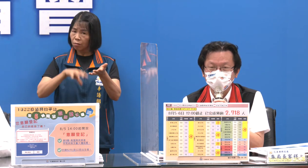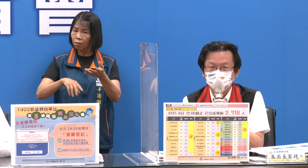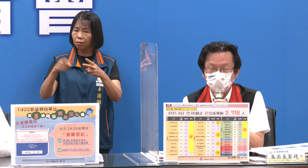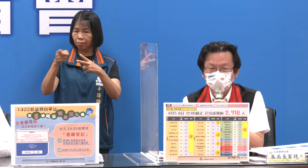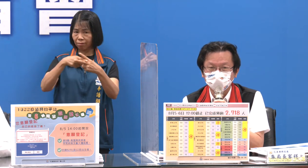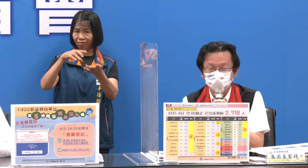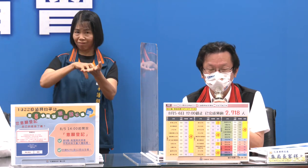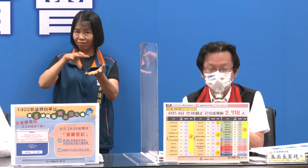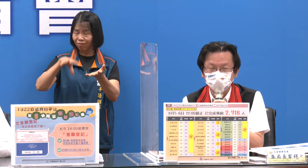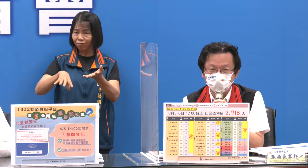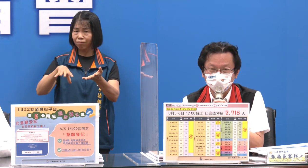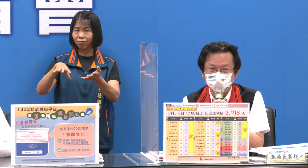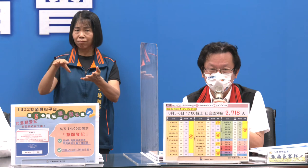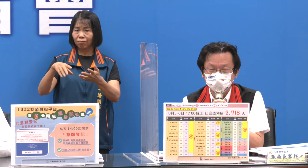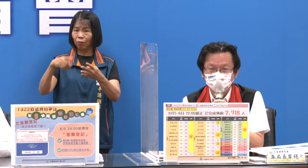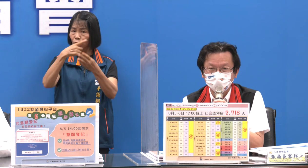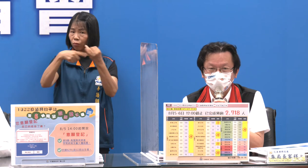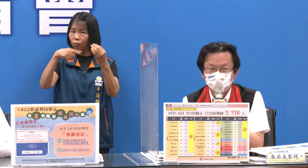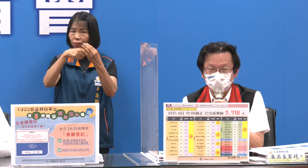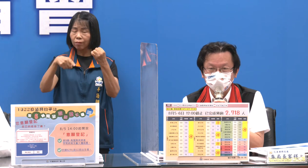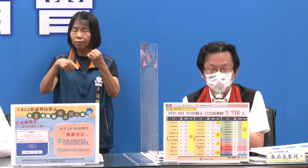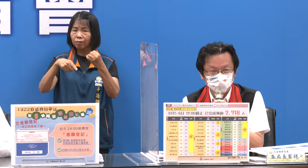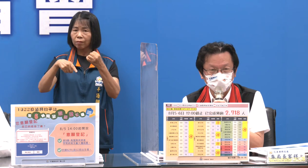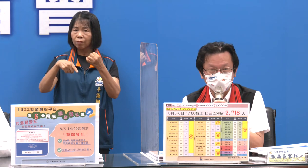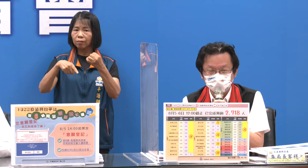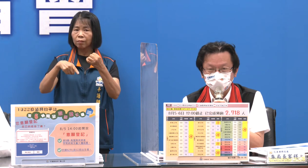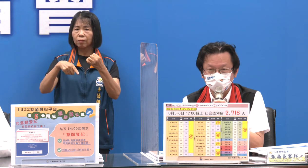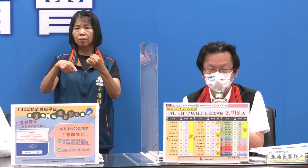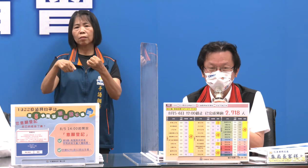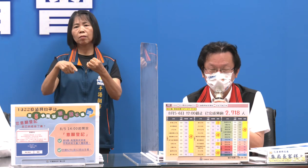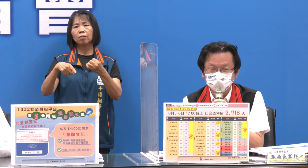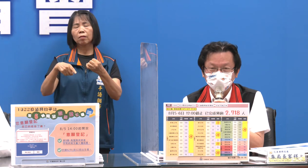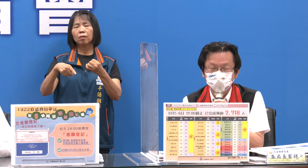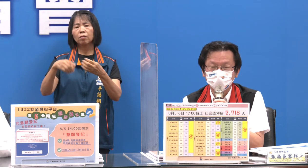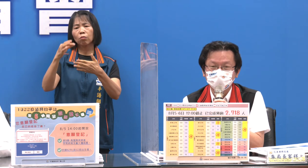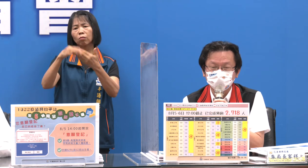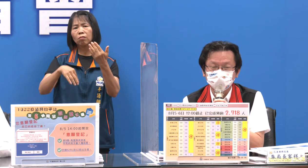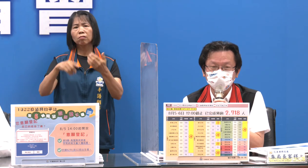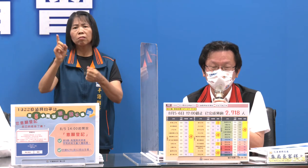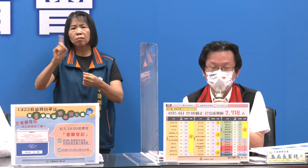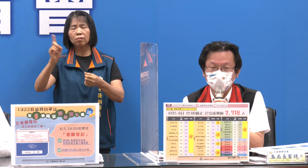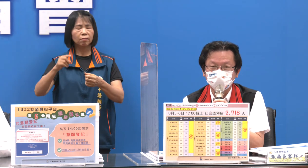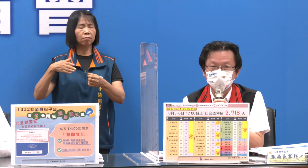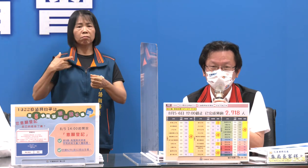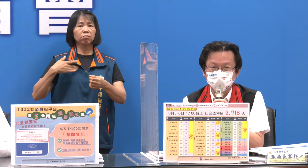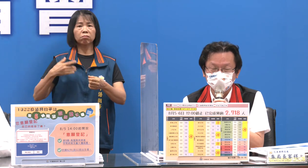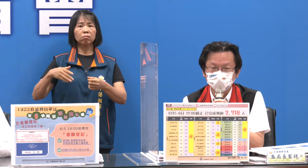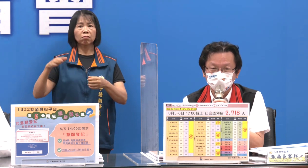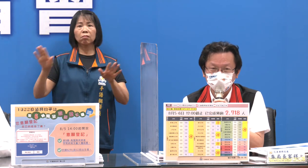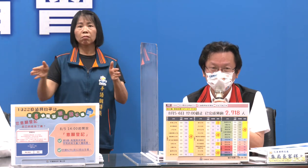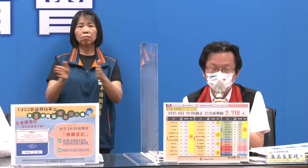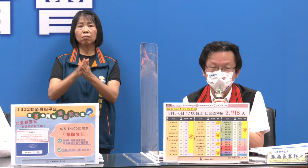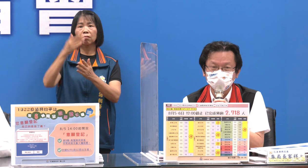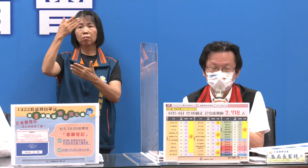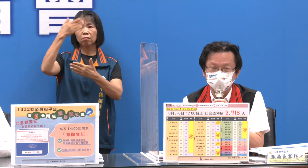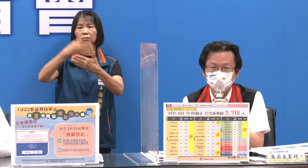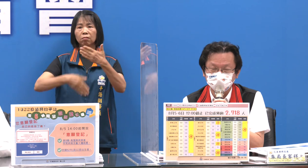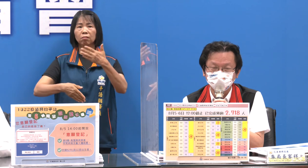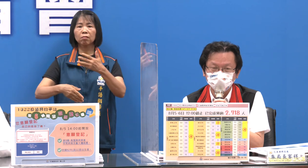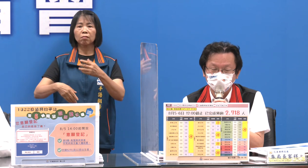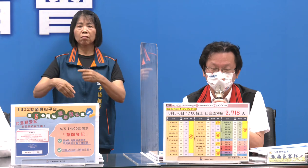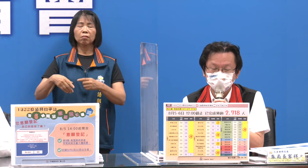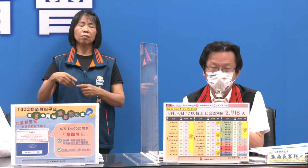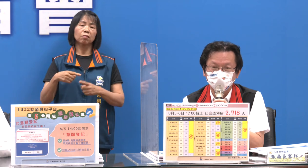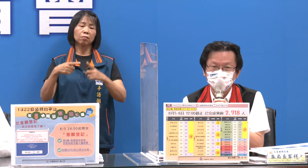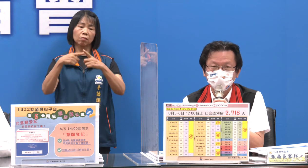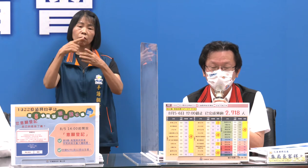所他们的服务的量人呢也不晓得依照什么样的原则直接都给他降低他的降载他的